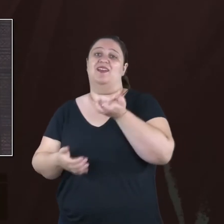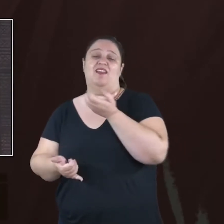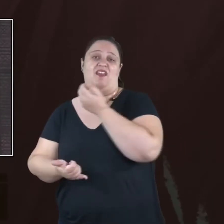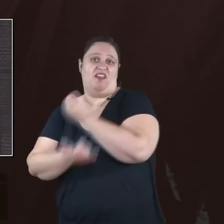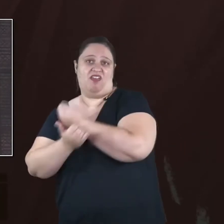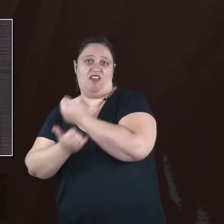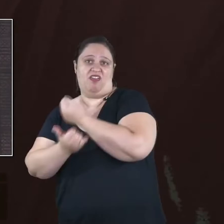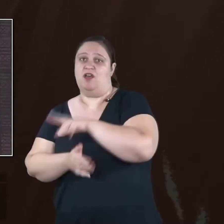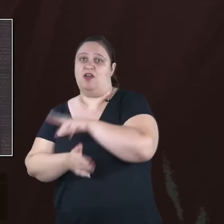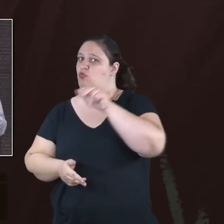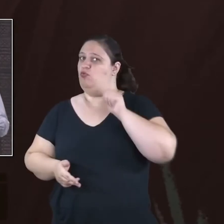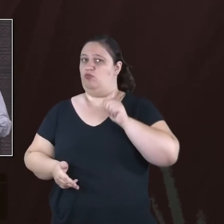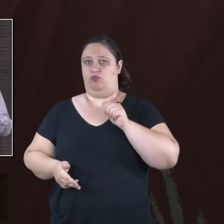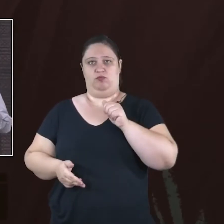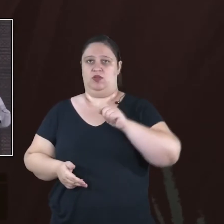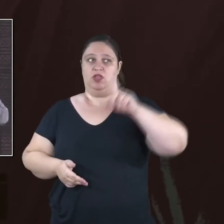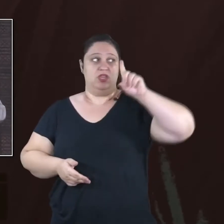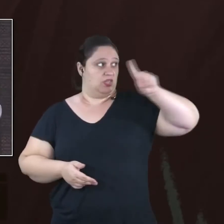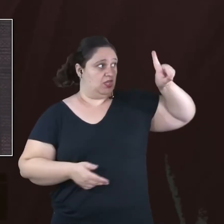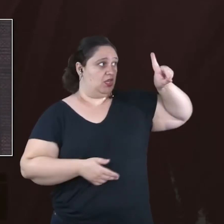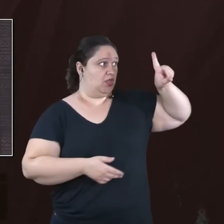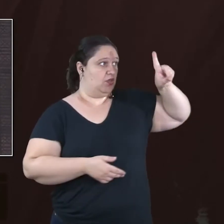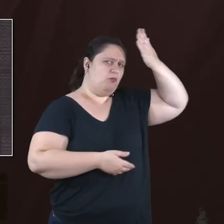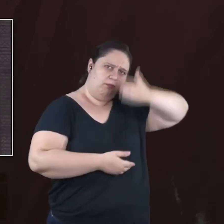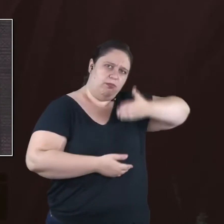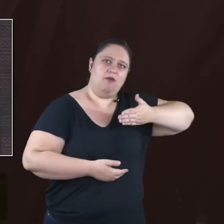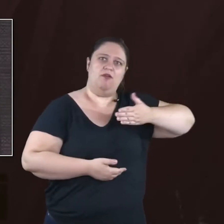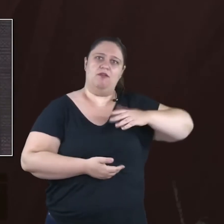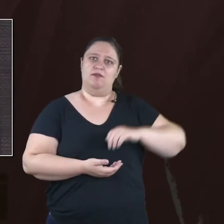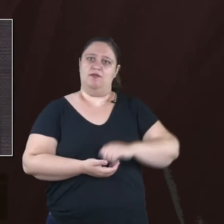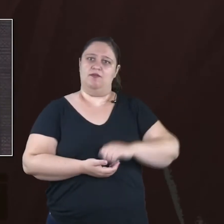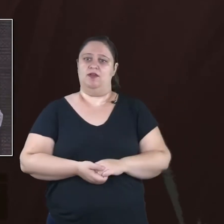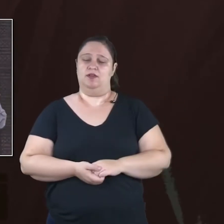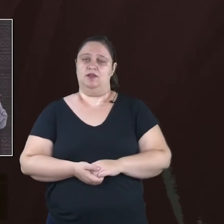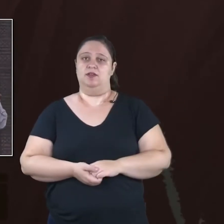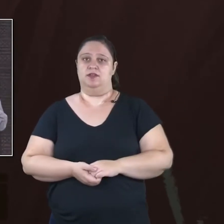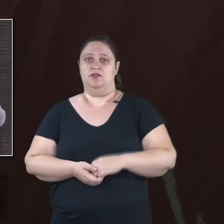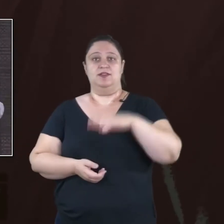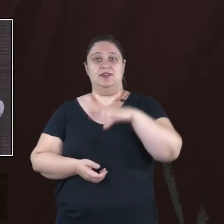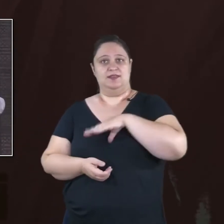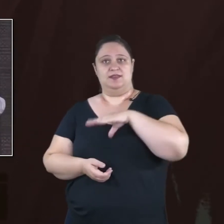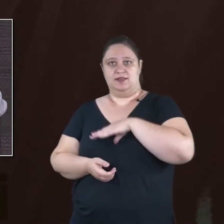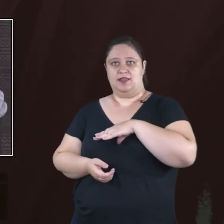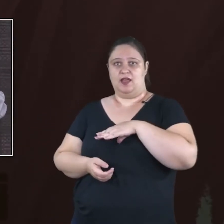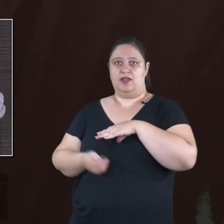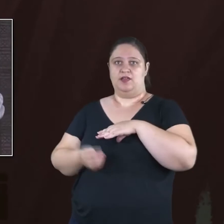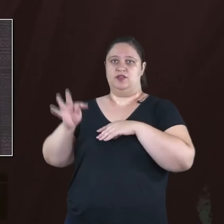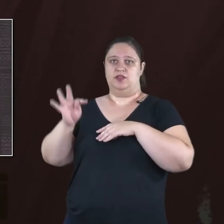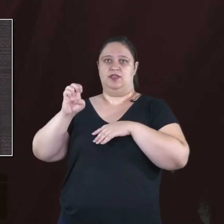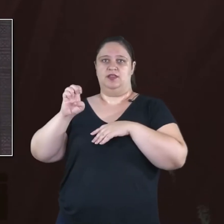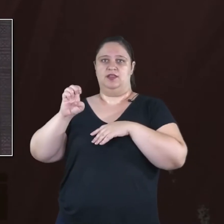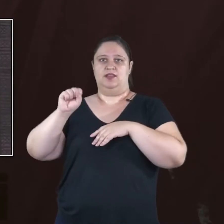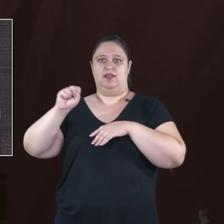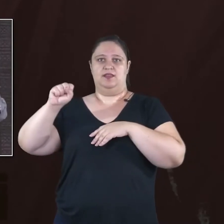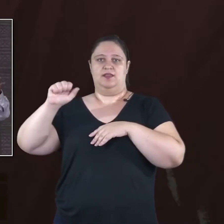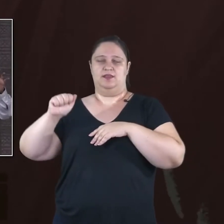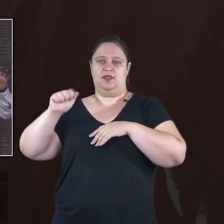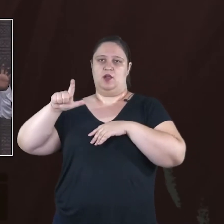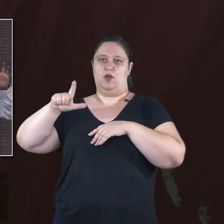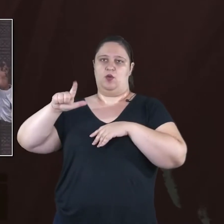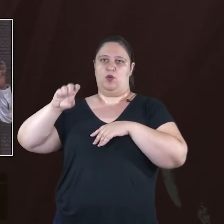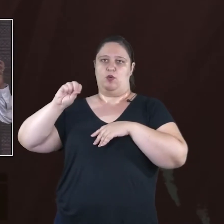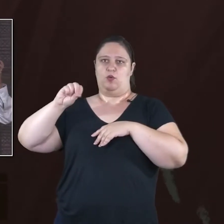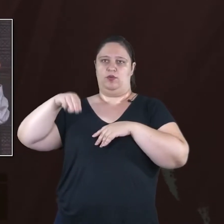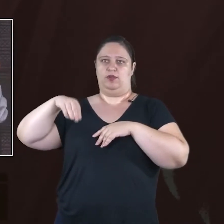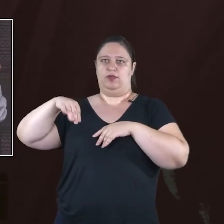testemunha. Irmãos, em Tessalônica havia pessoas ricas, havia aquelas senhoras de alta sociedade e